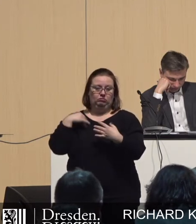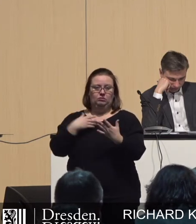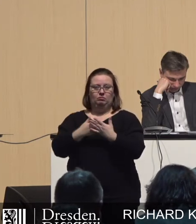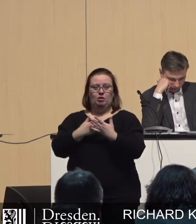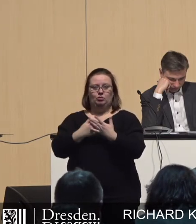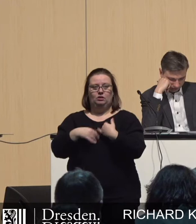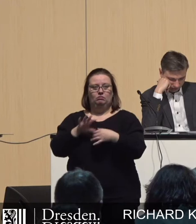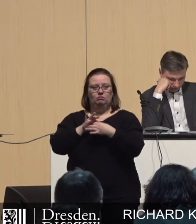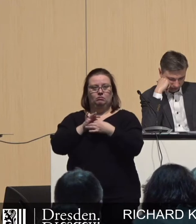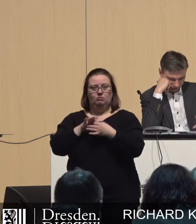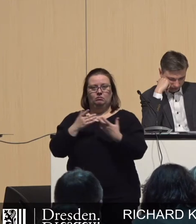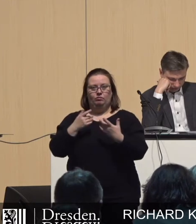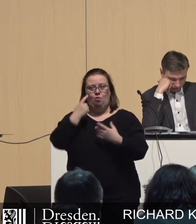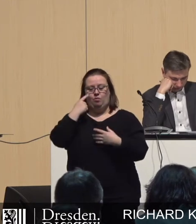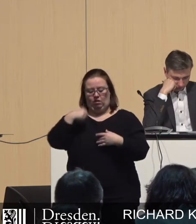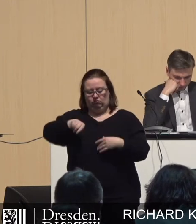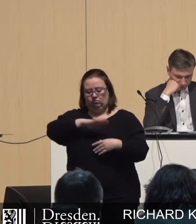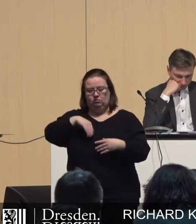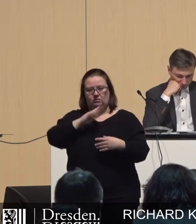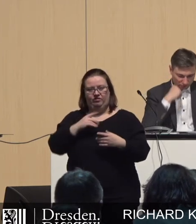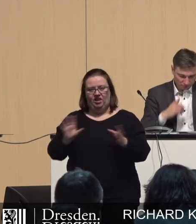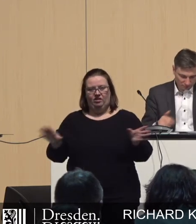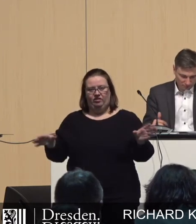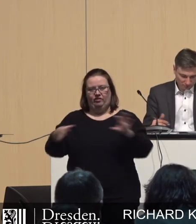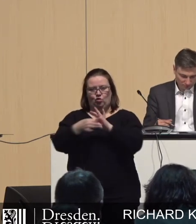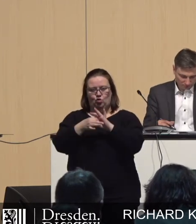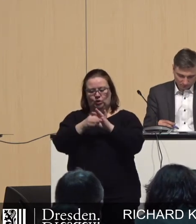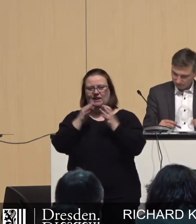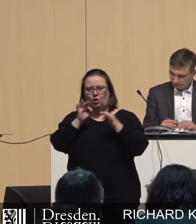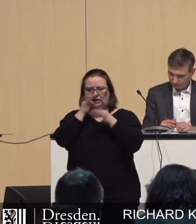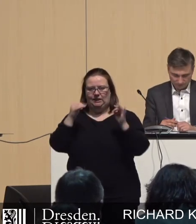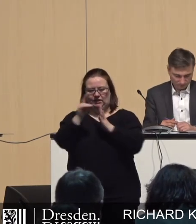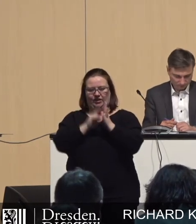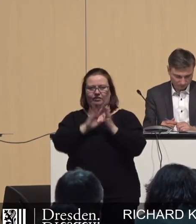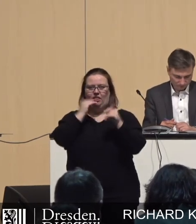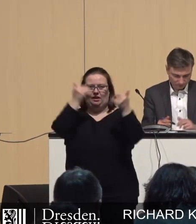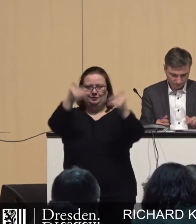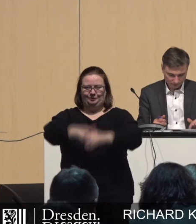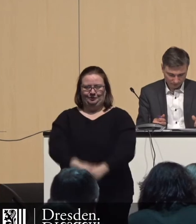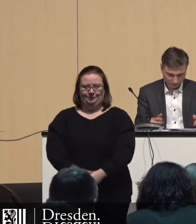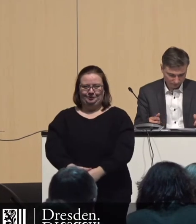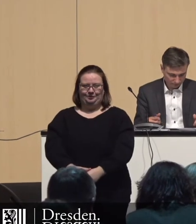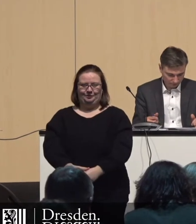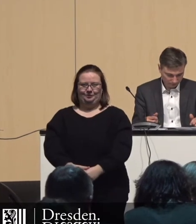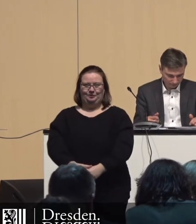als es darum ging, wie man gerade eben hier diese Fusion ausdefiniert. Vielen Dank.